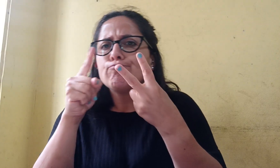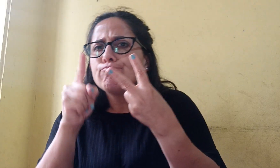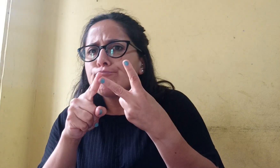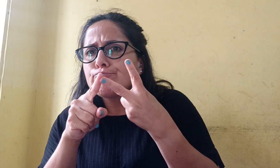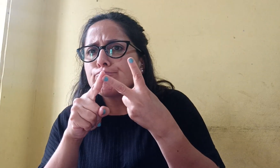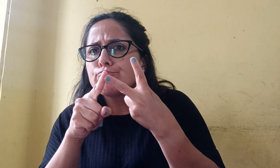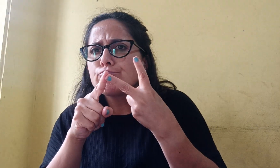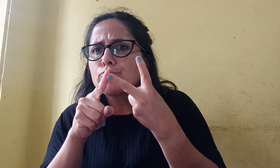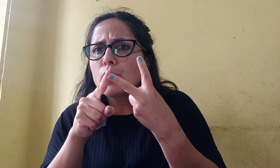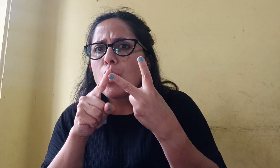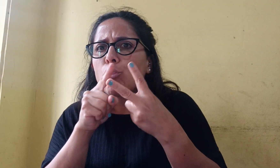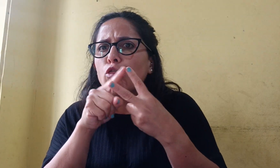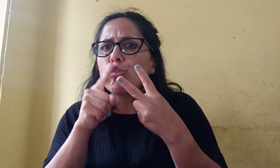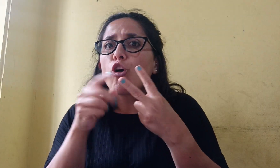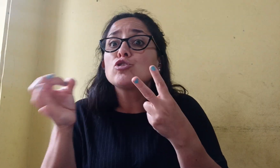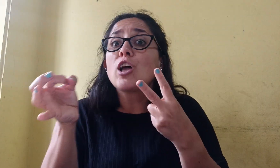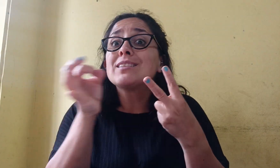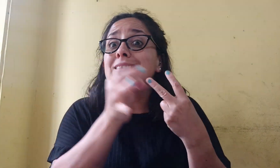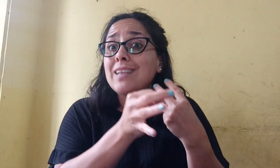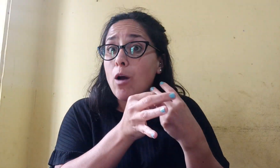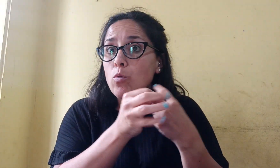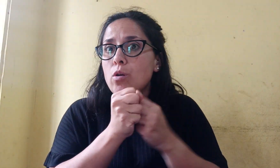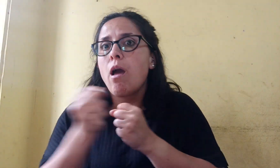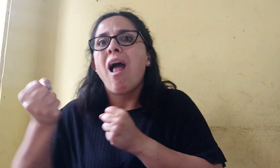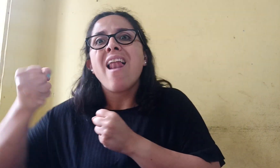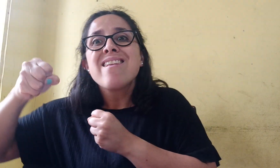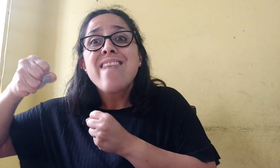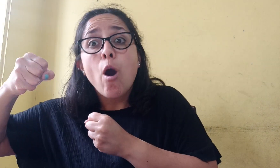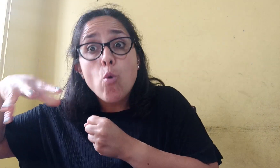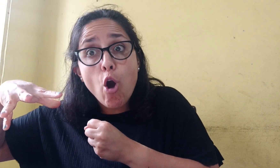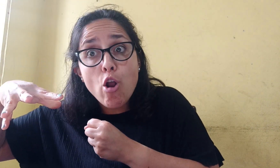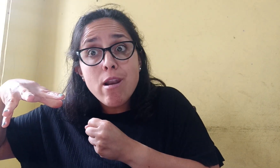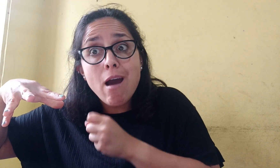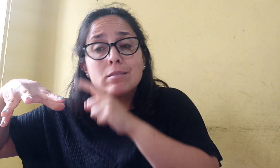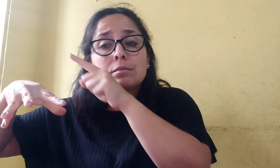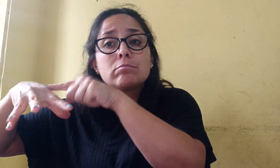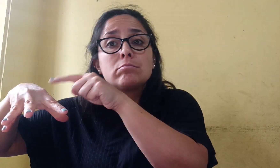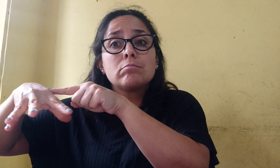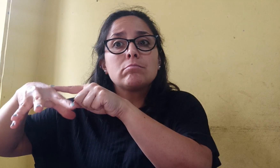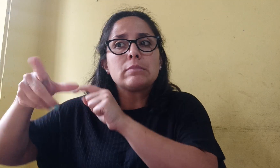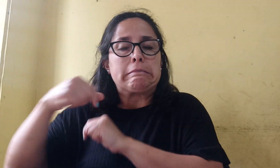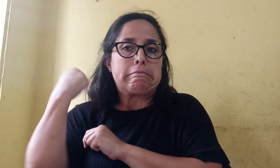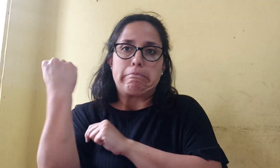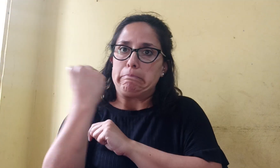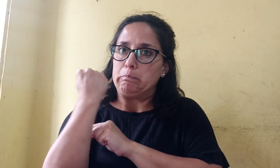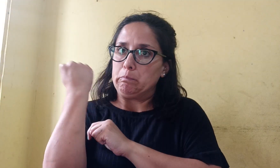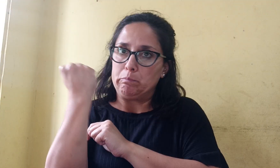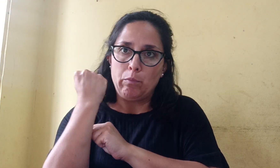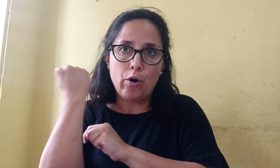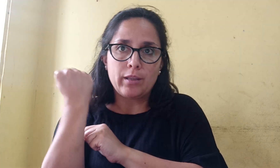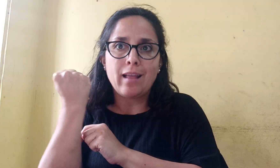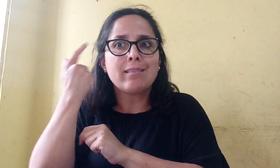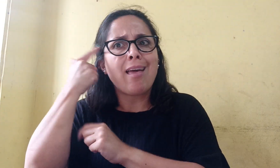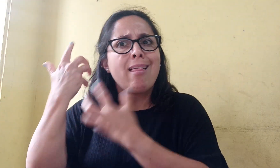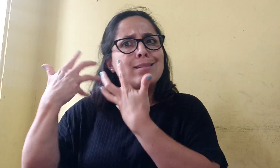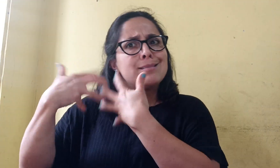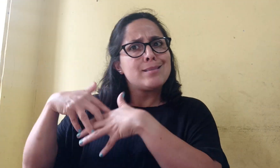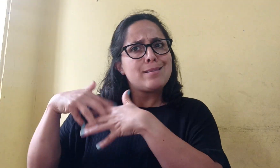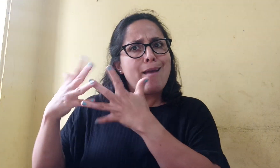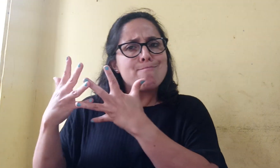de células. Las neuronas, que son las células principales del sistema nervioso, o sea, aquellas